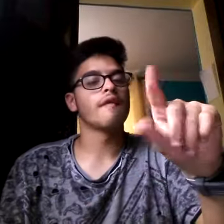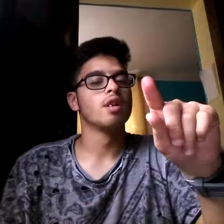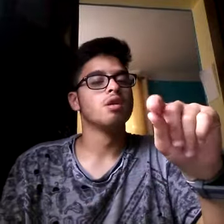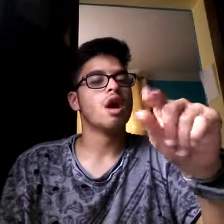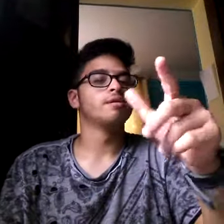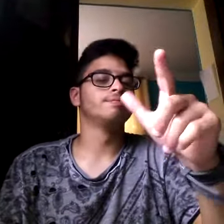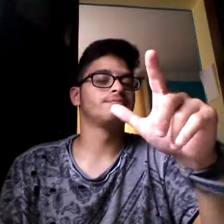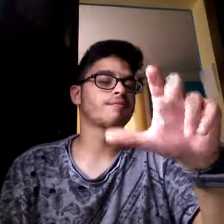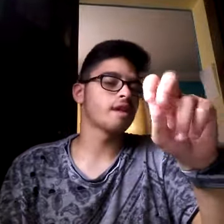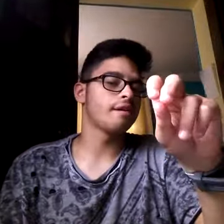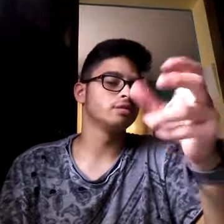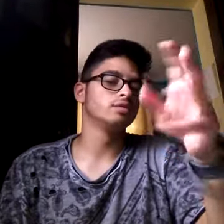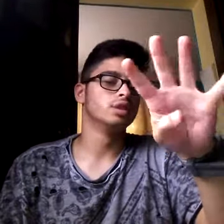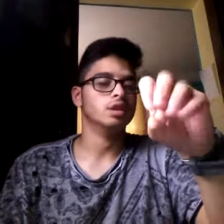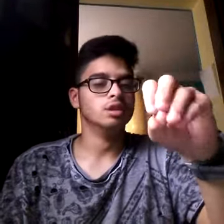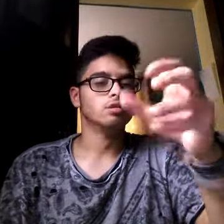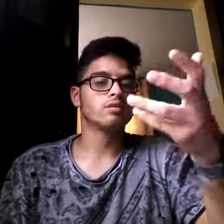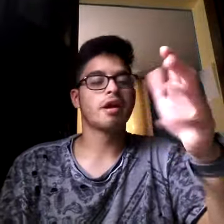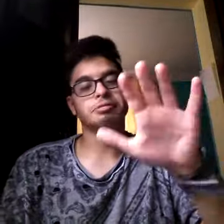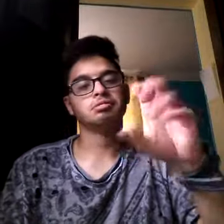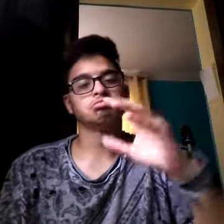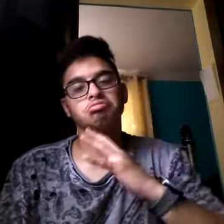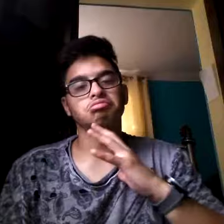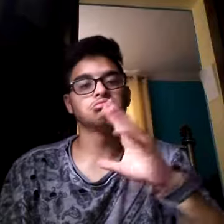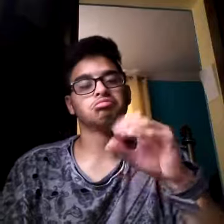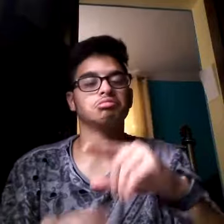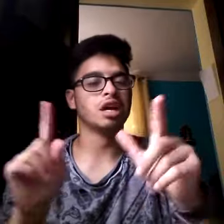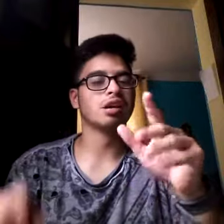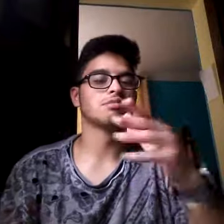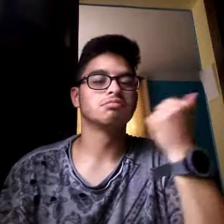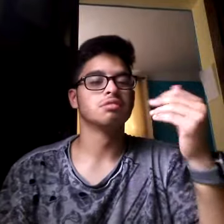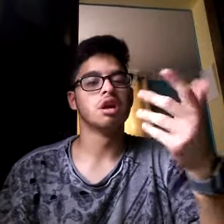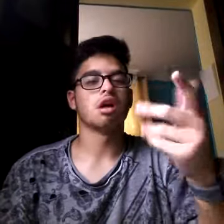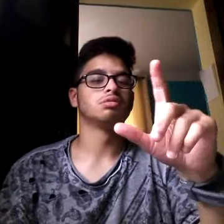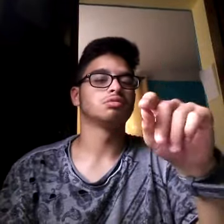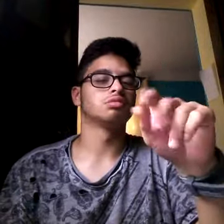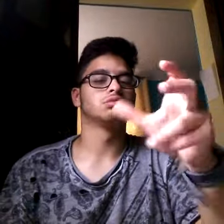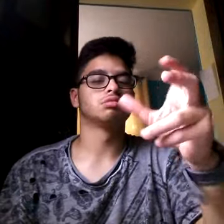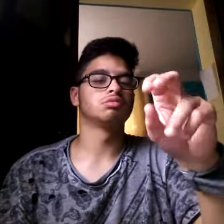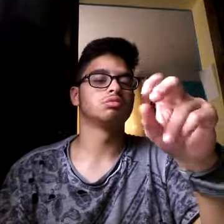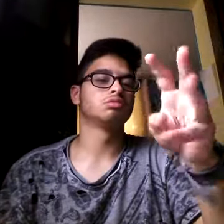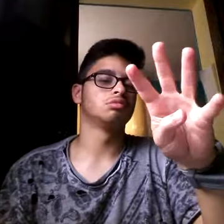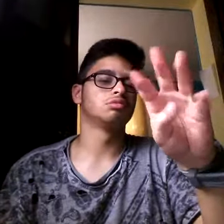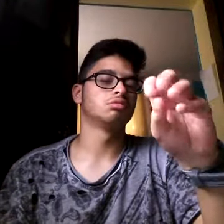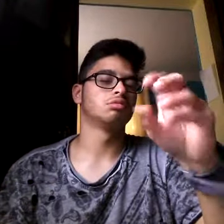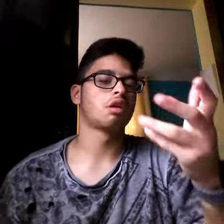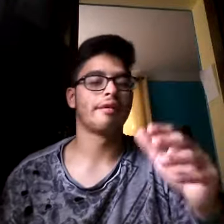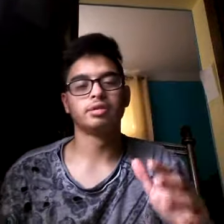Estoy encerrada en mi casa, en mi departamento de la colonia Roma de la Ciudad de México. La casa está destruida. Mientras narraba en vivo por sus redes